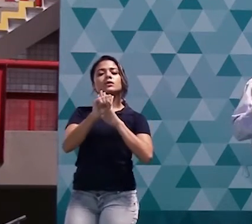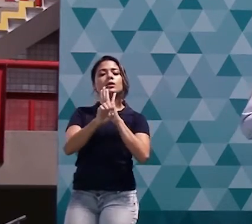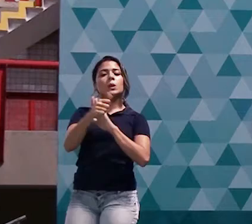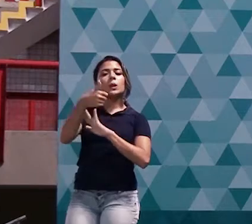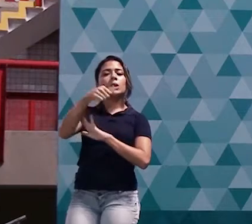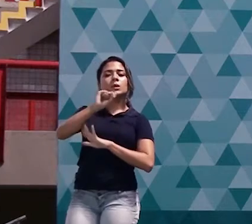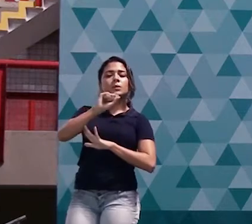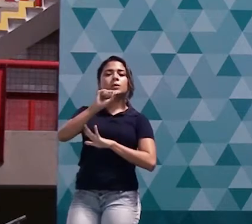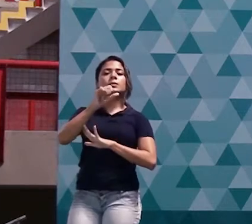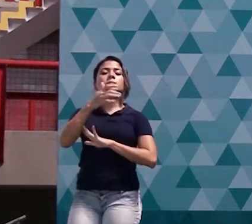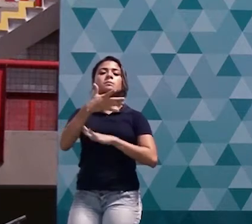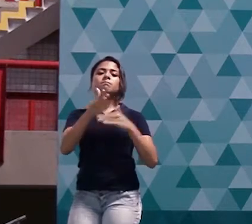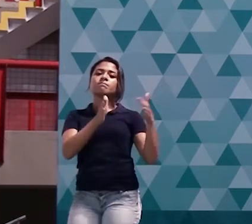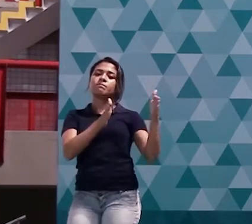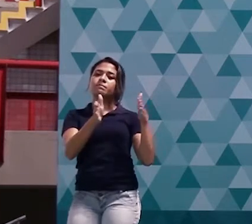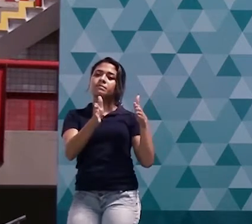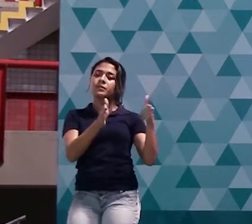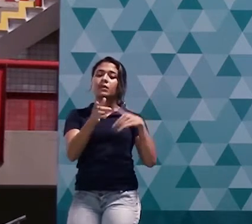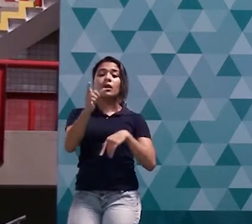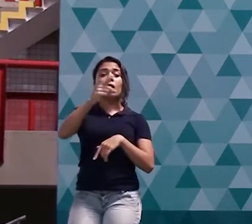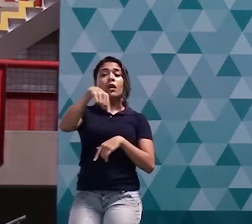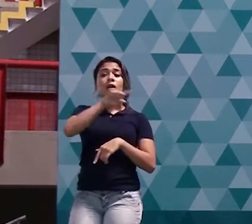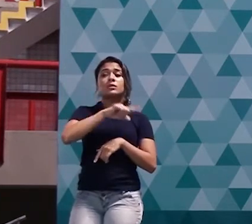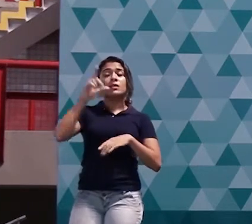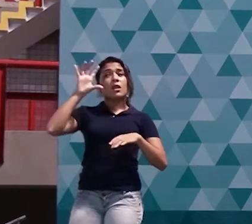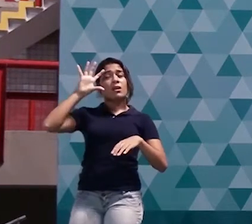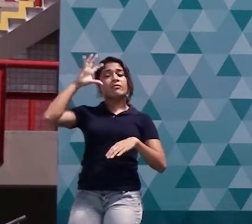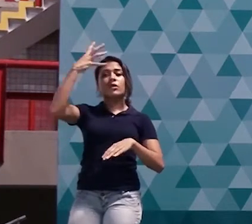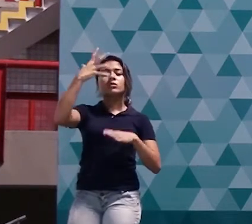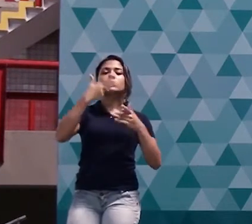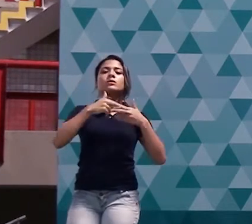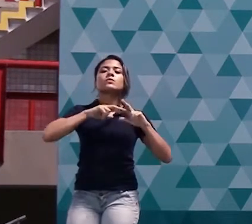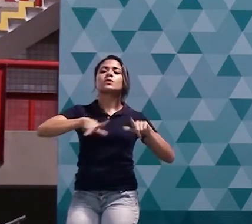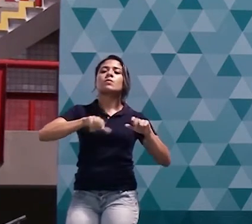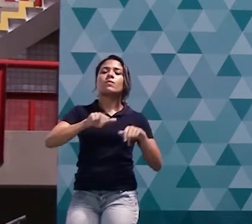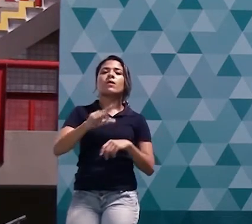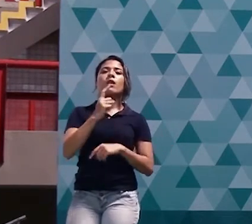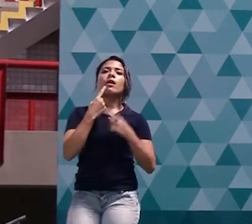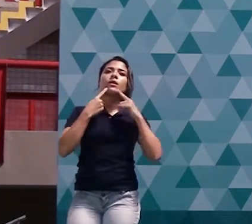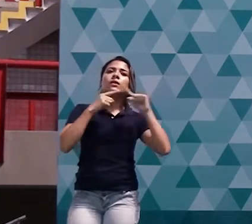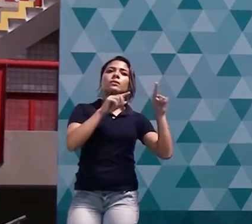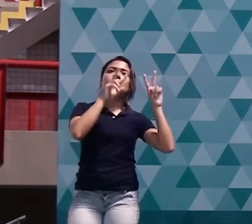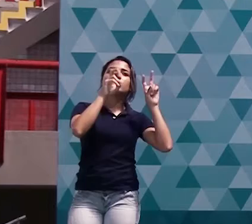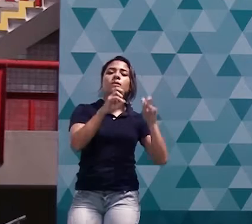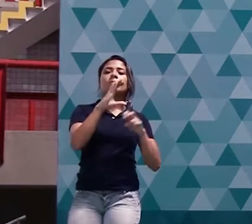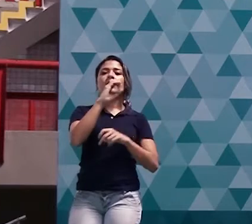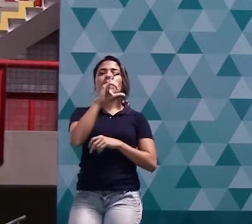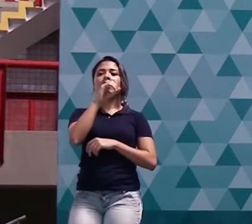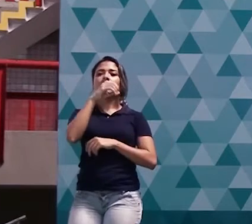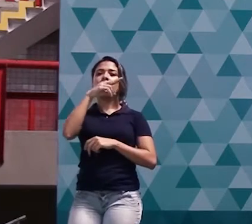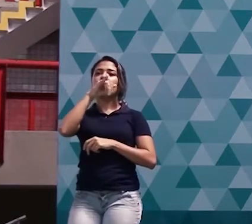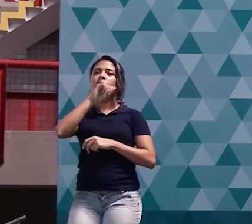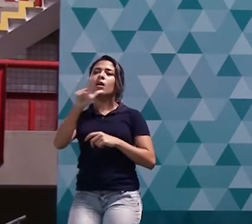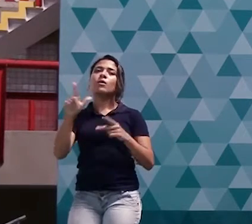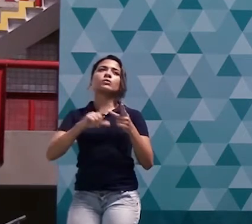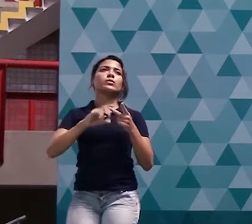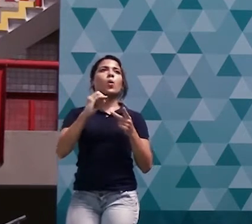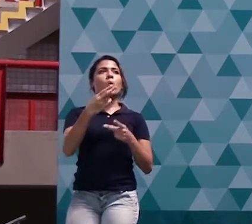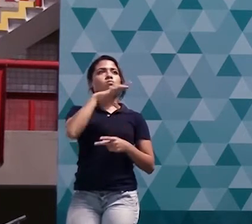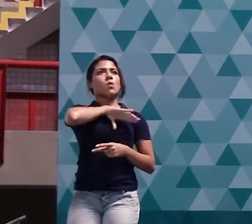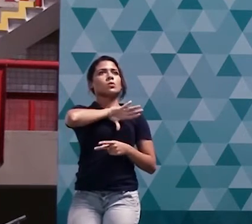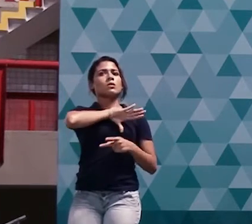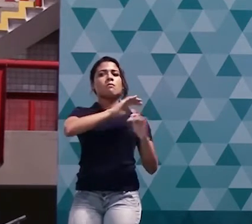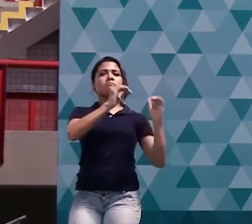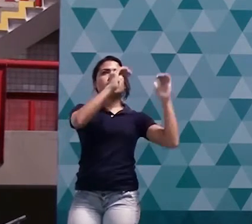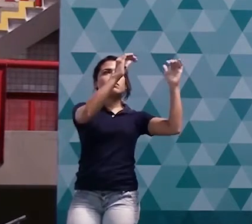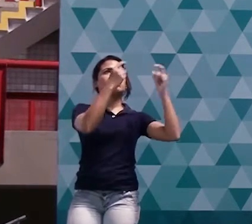Essas revoltas, elas não questionavam o sistema colonial. Elas não questionavam a autoridade de Portugal. Elas